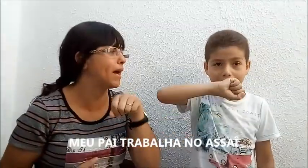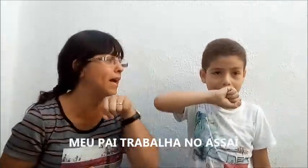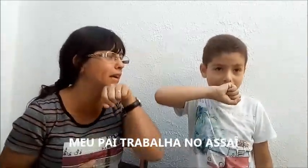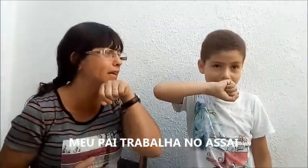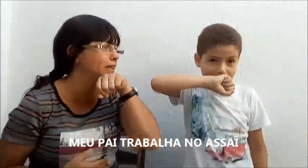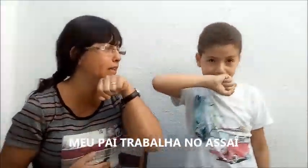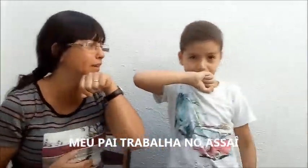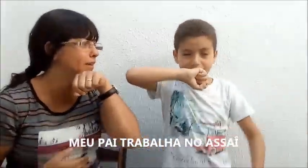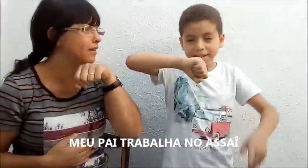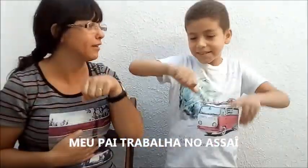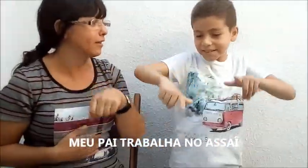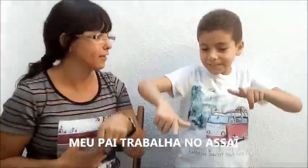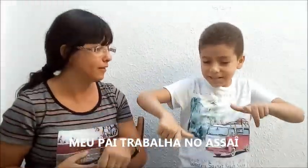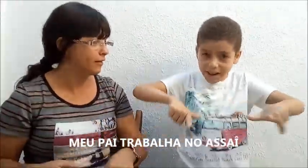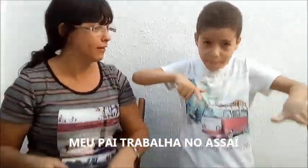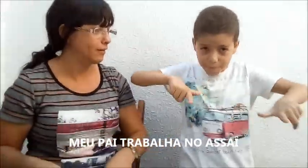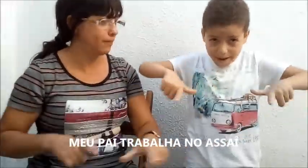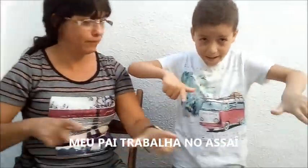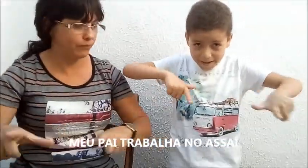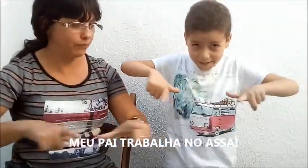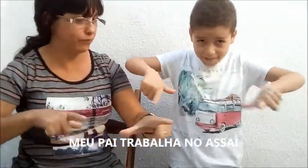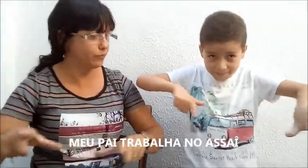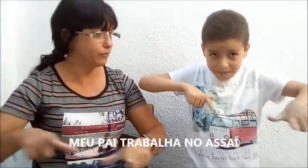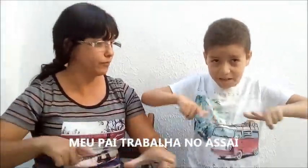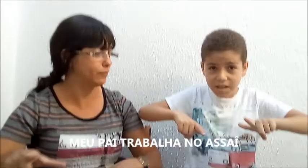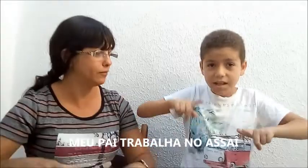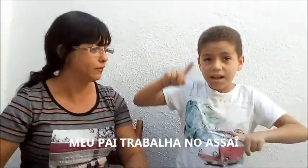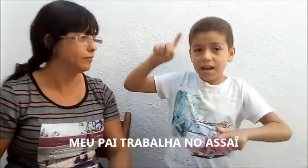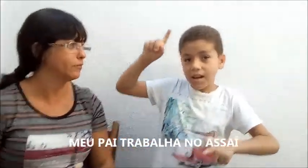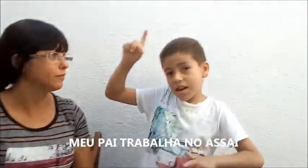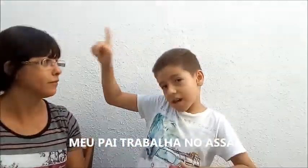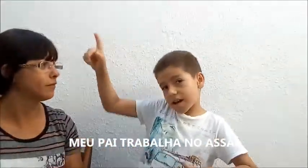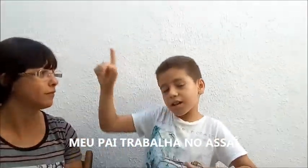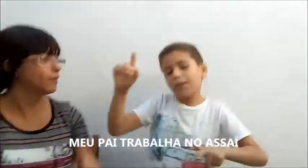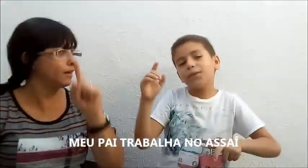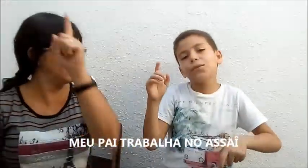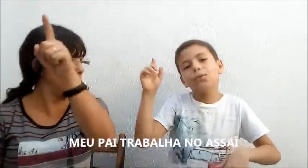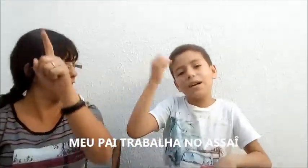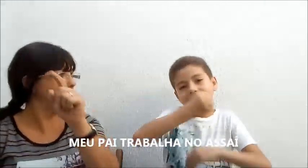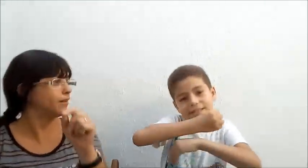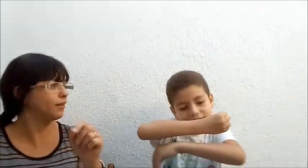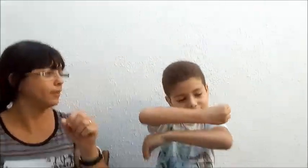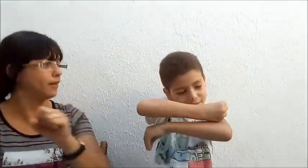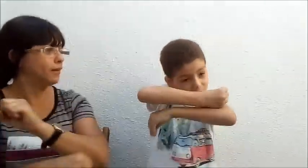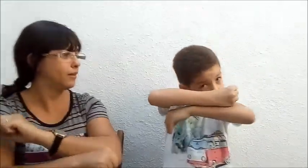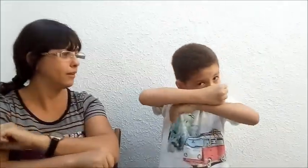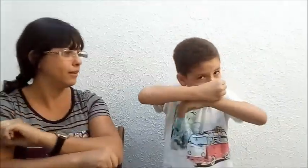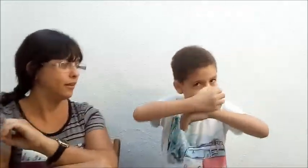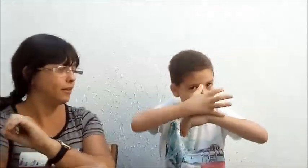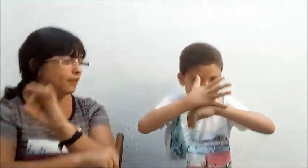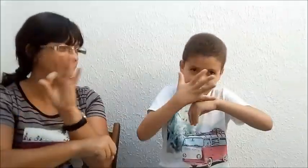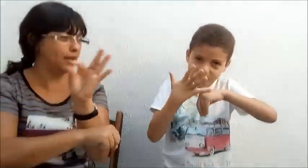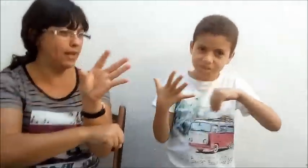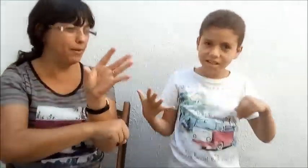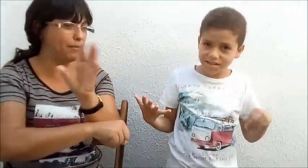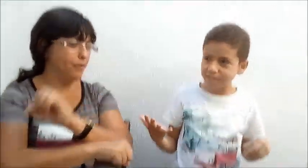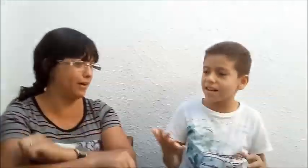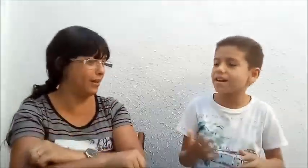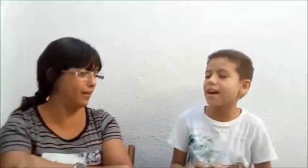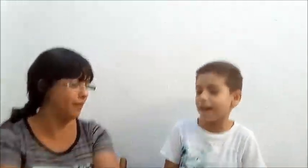trabalha no açaí. A gente tem, é.